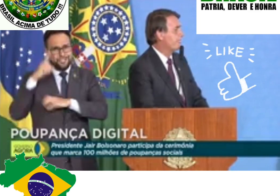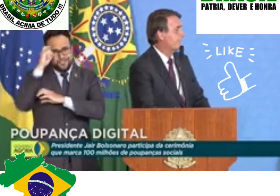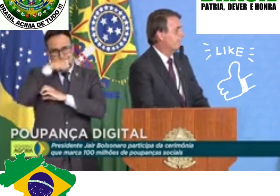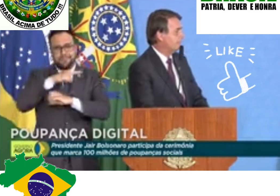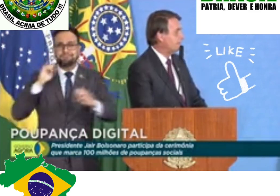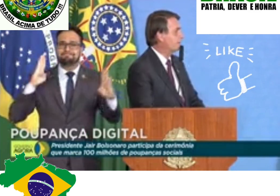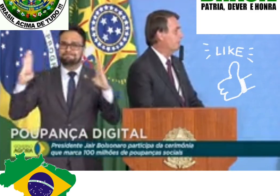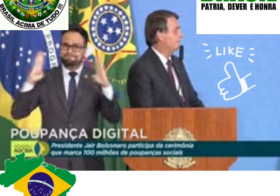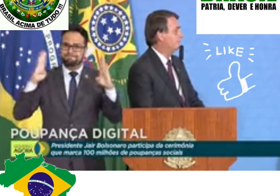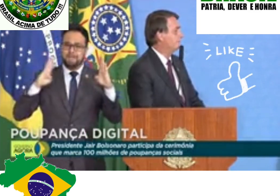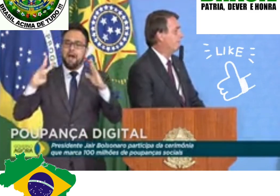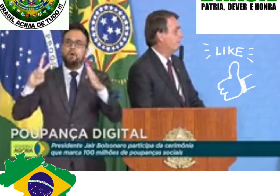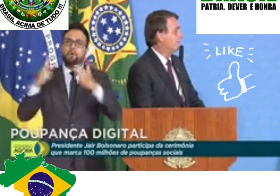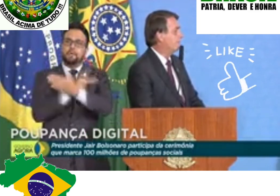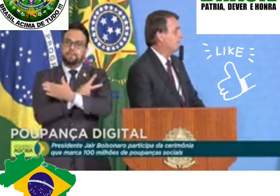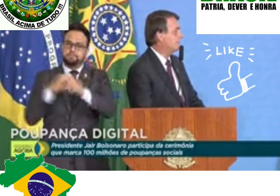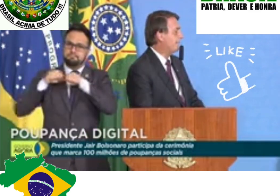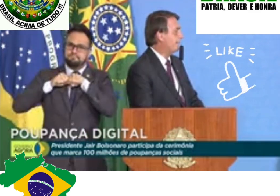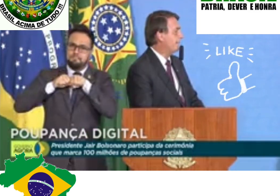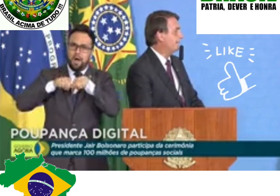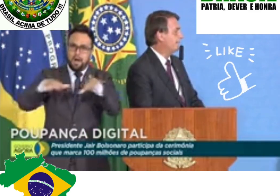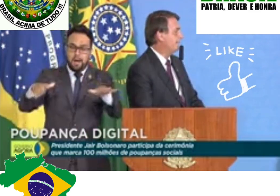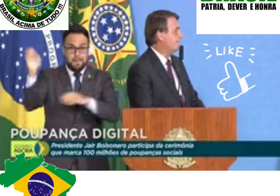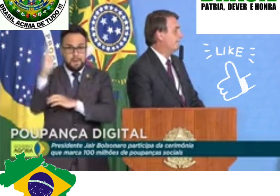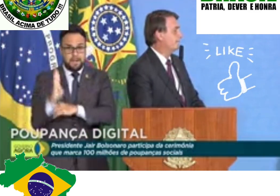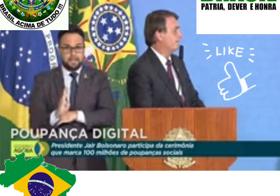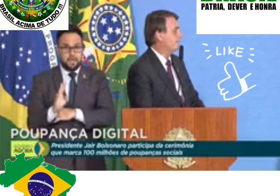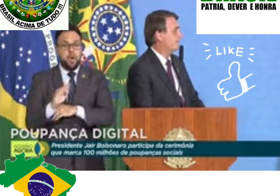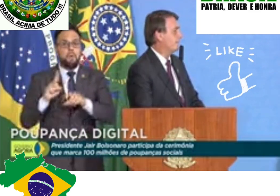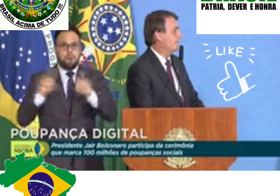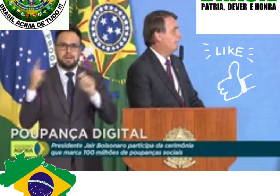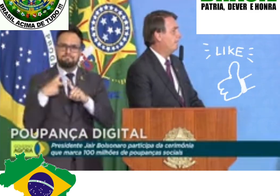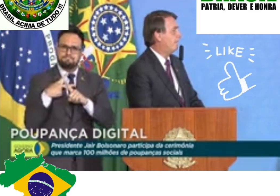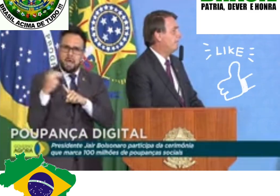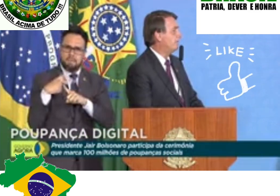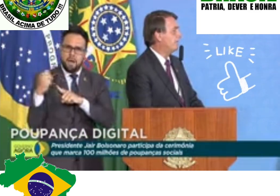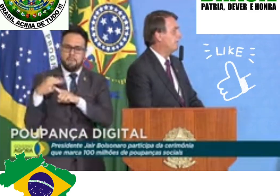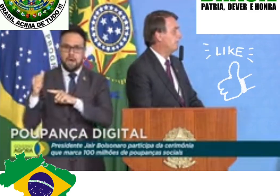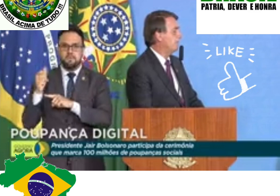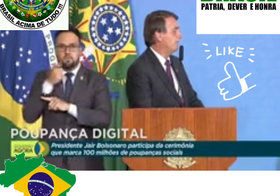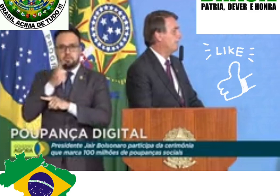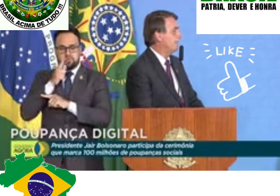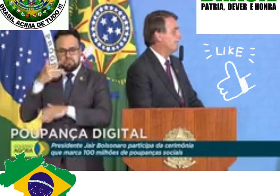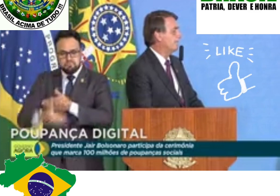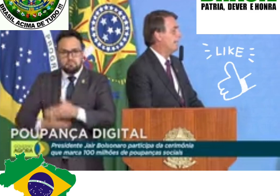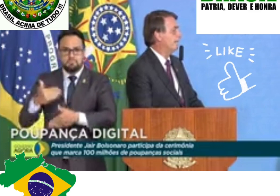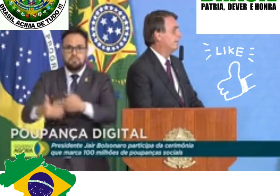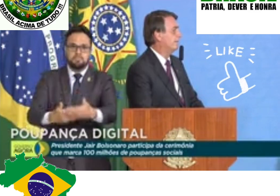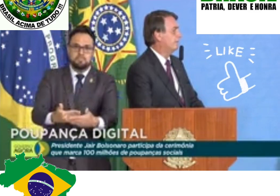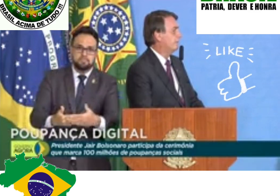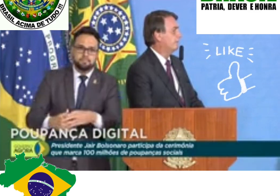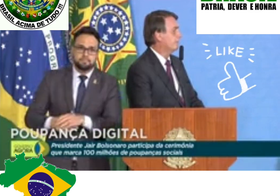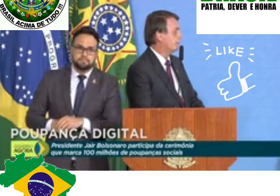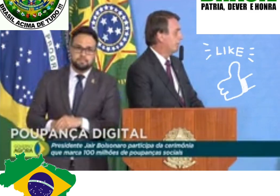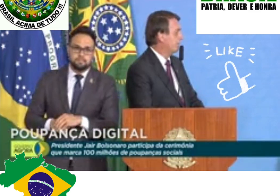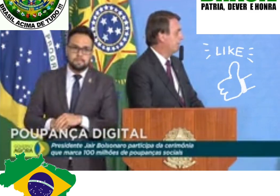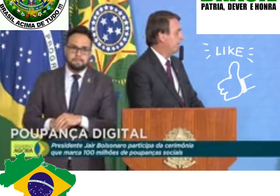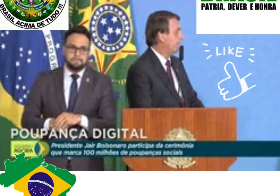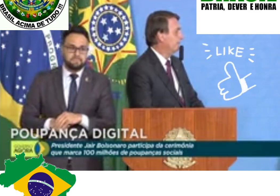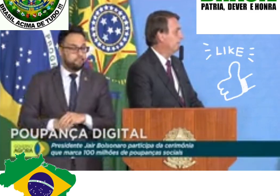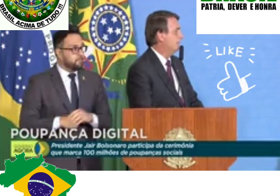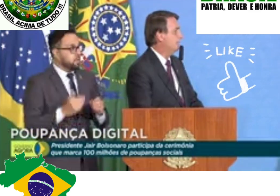Brasil passou e está vencendo. Mais do que atender a quem necessitava, os